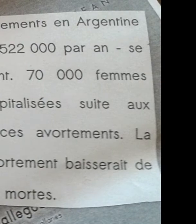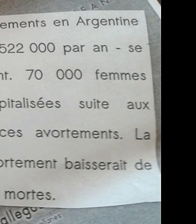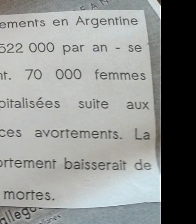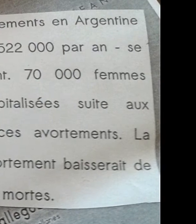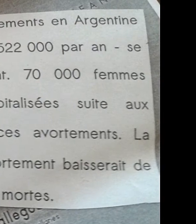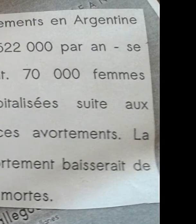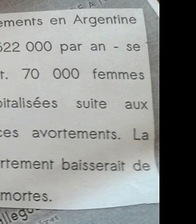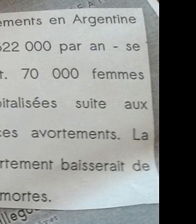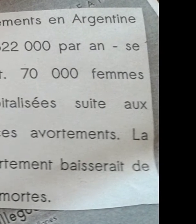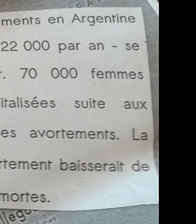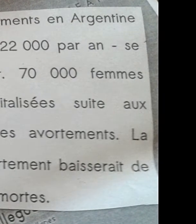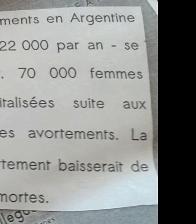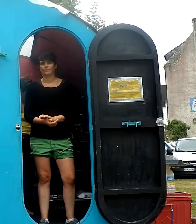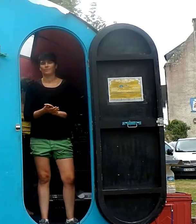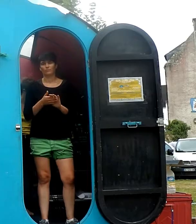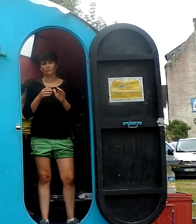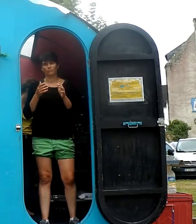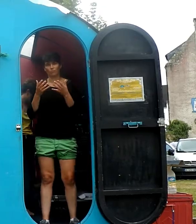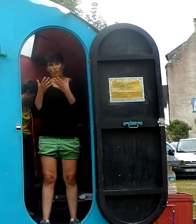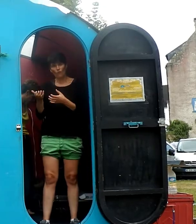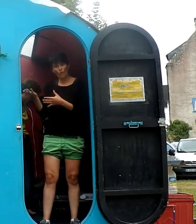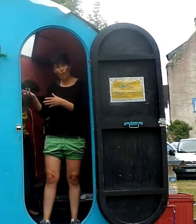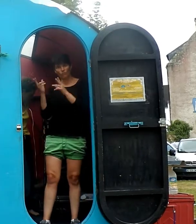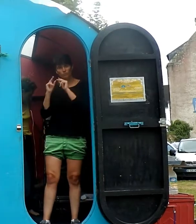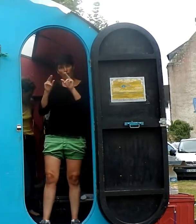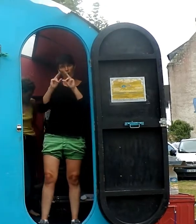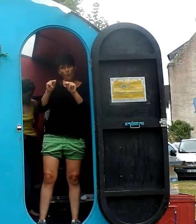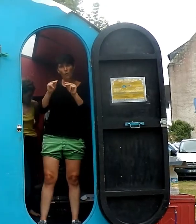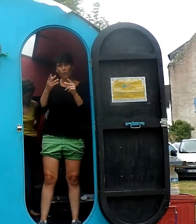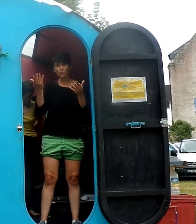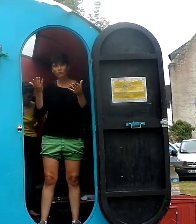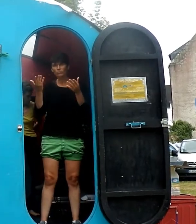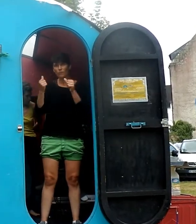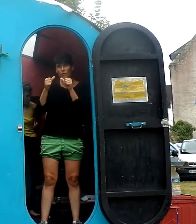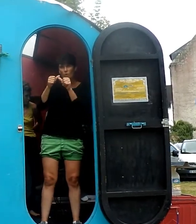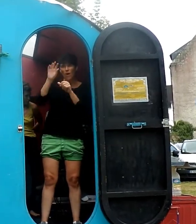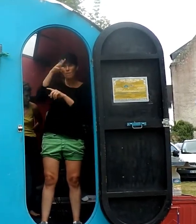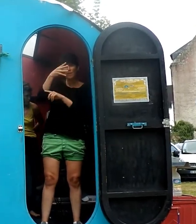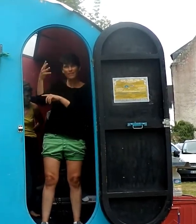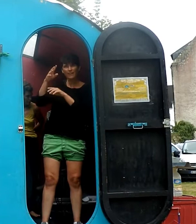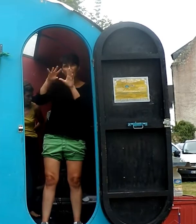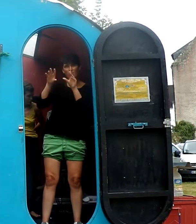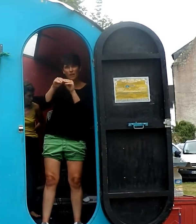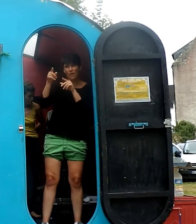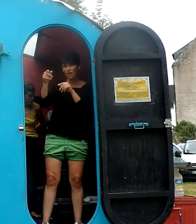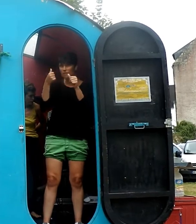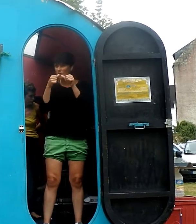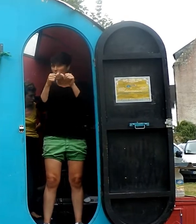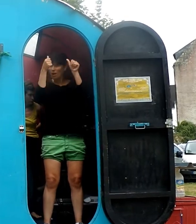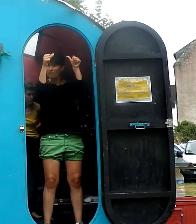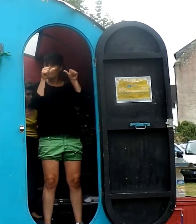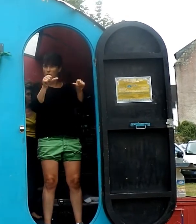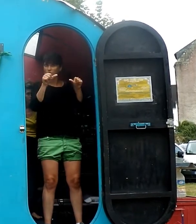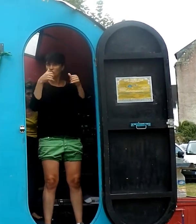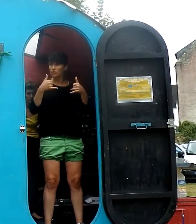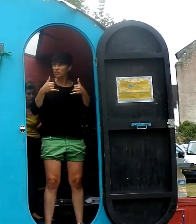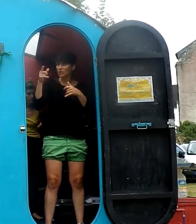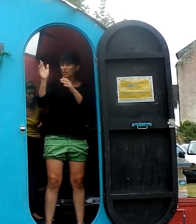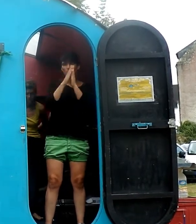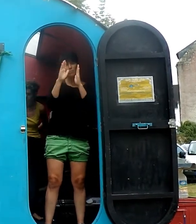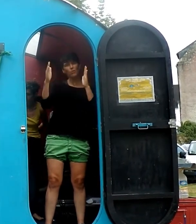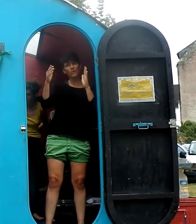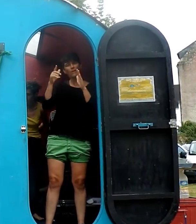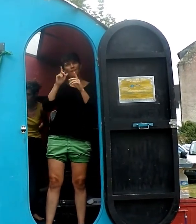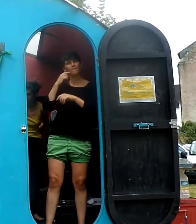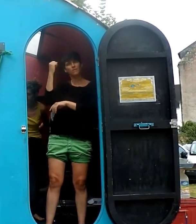mendigos, epopeyas, portavoces de la... Du coup, si tu veux raconter ce que vous avez fait avec le planning, vous